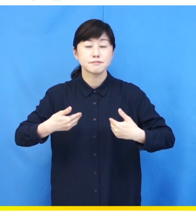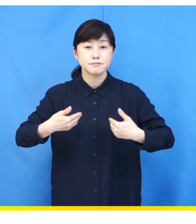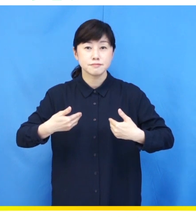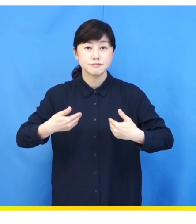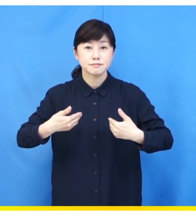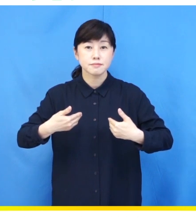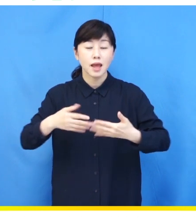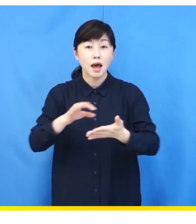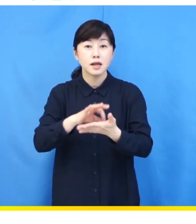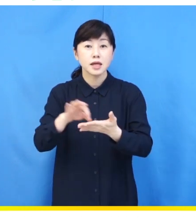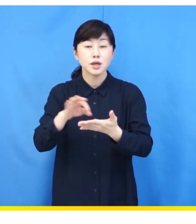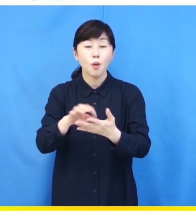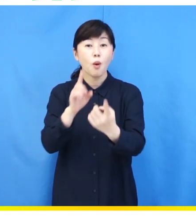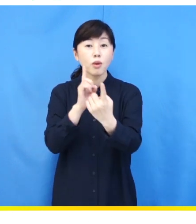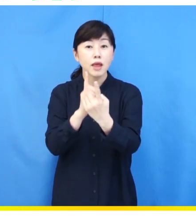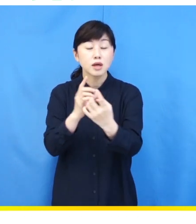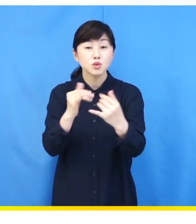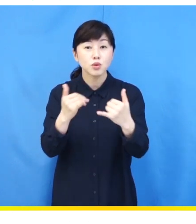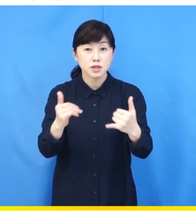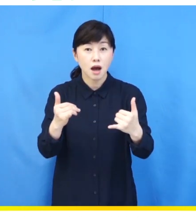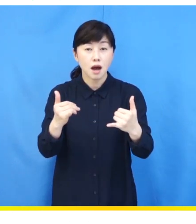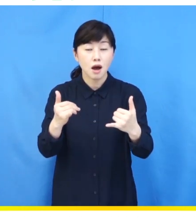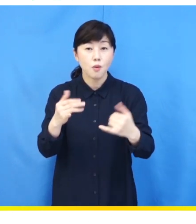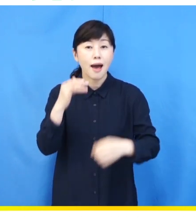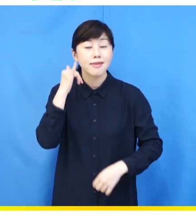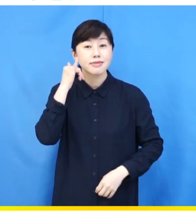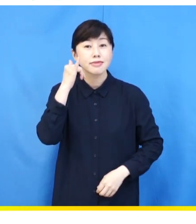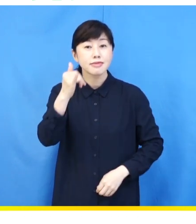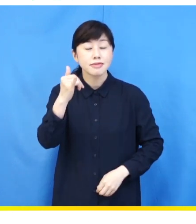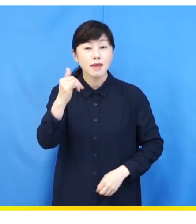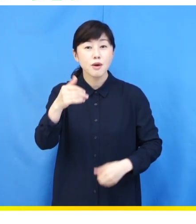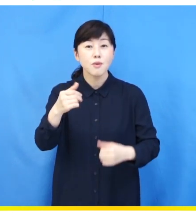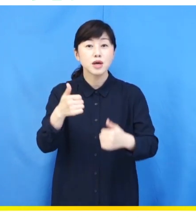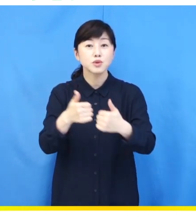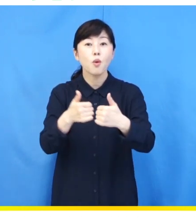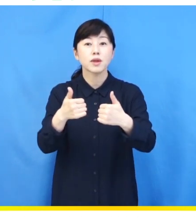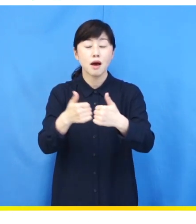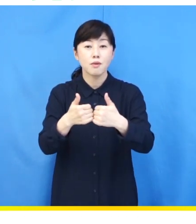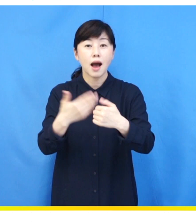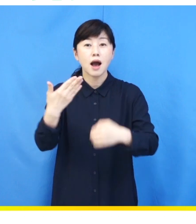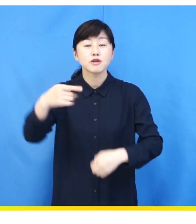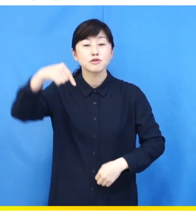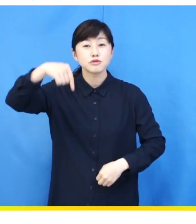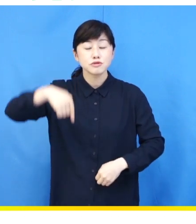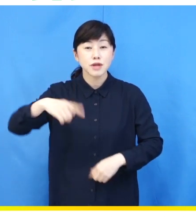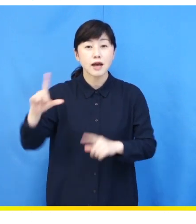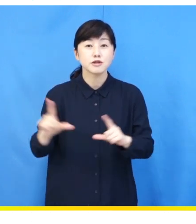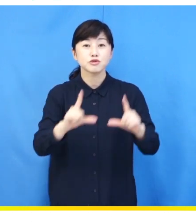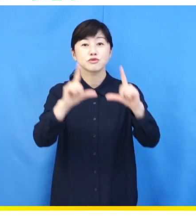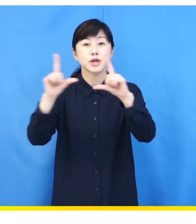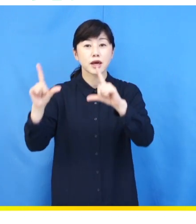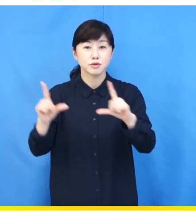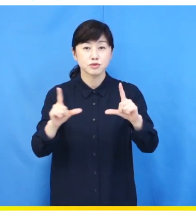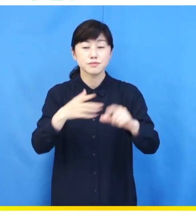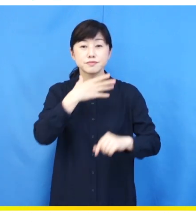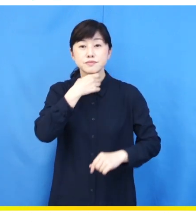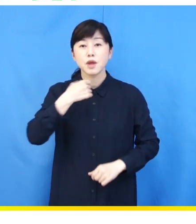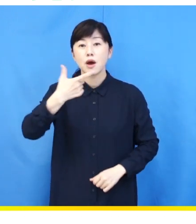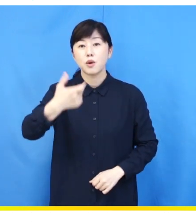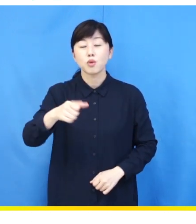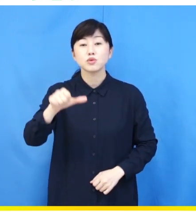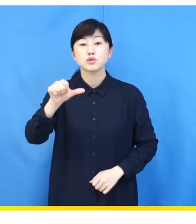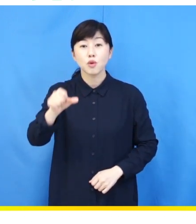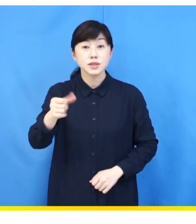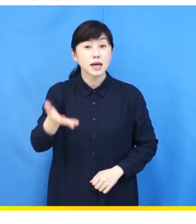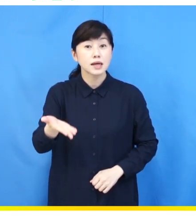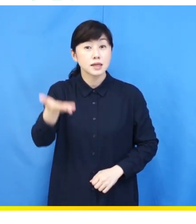利用対象者は電話相談は区内在住の65歳以上の